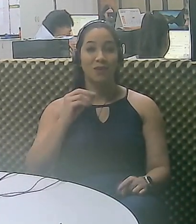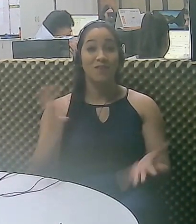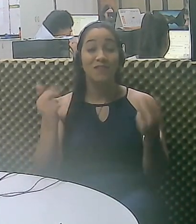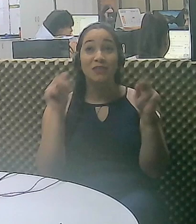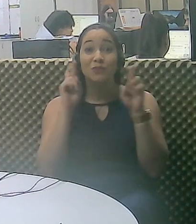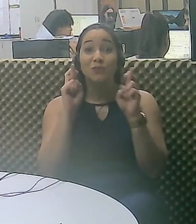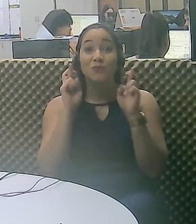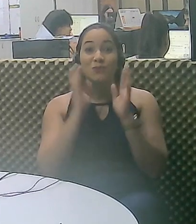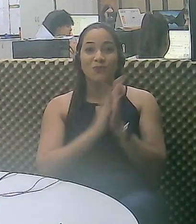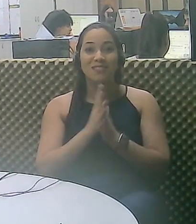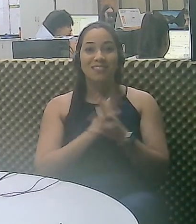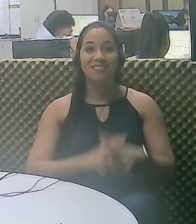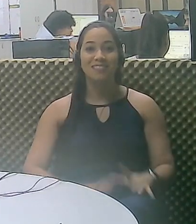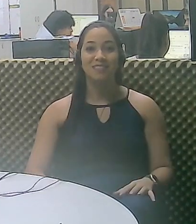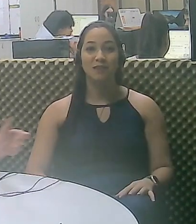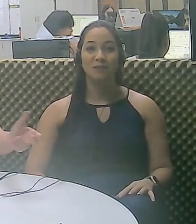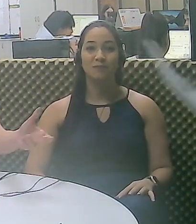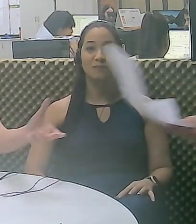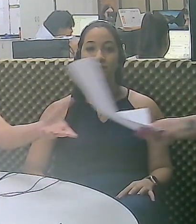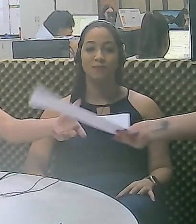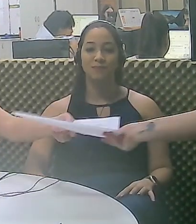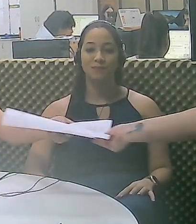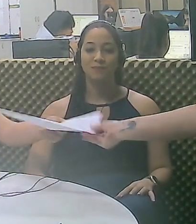Vamos torcer!